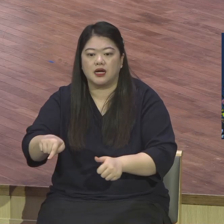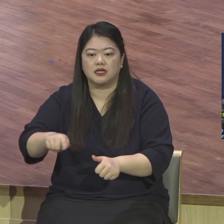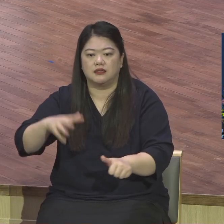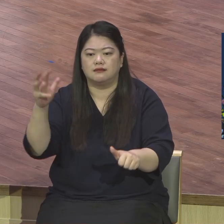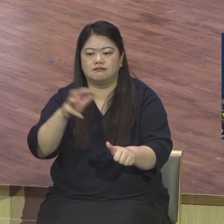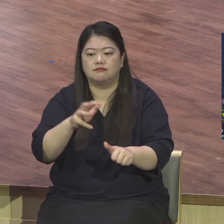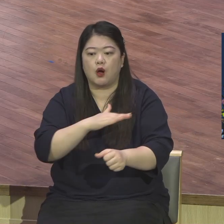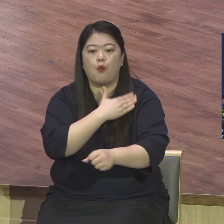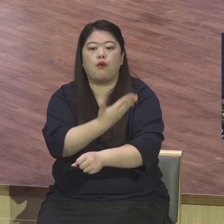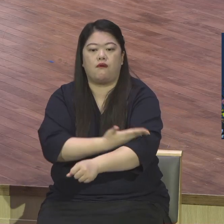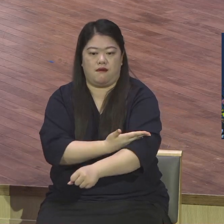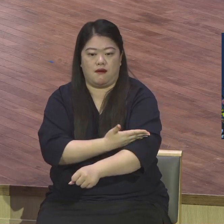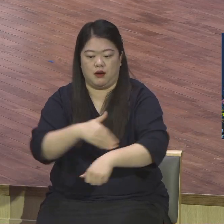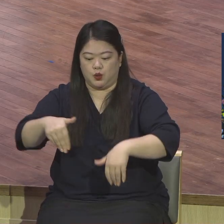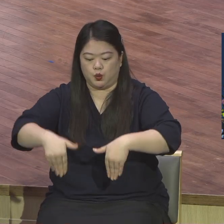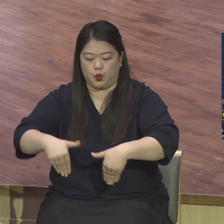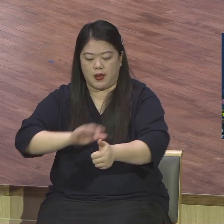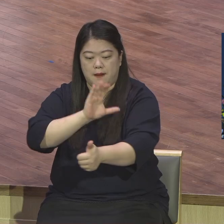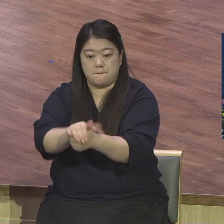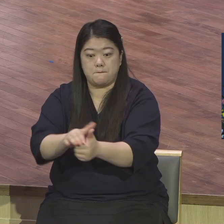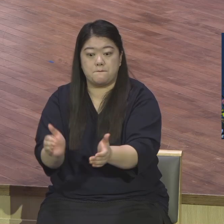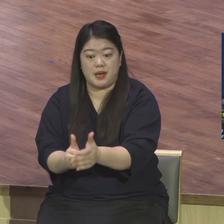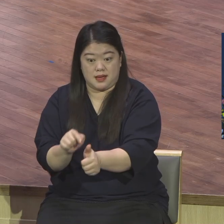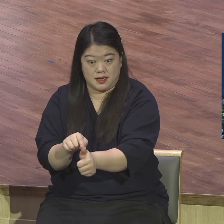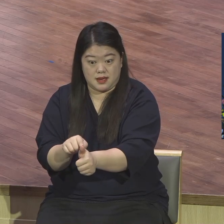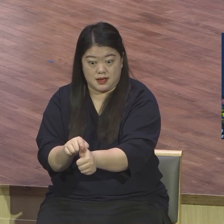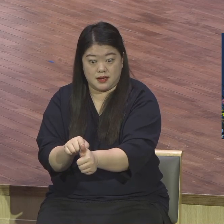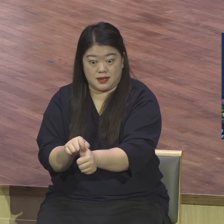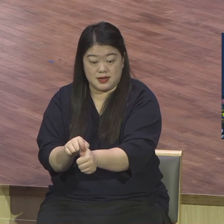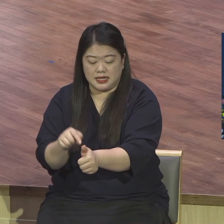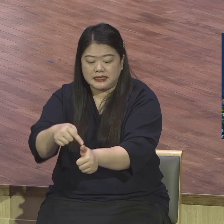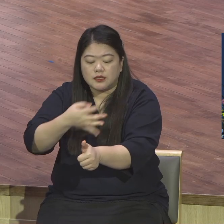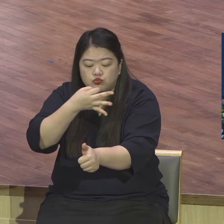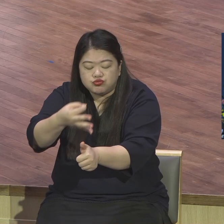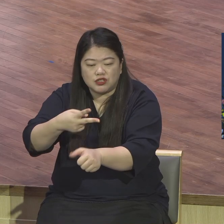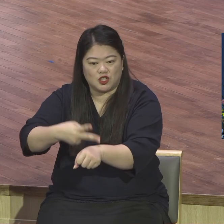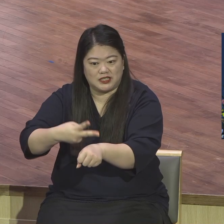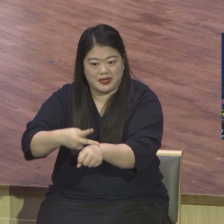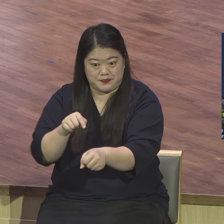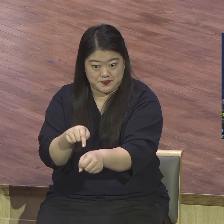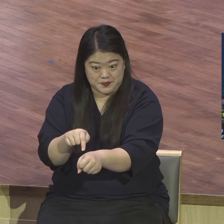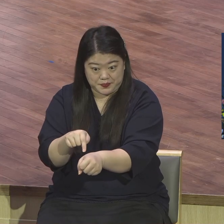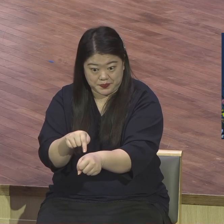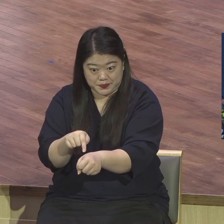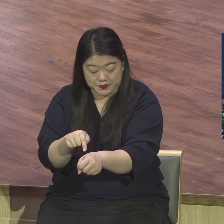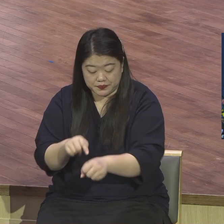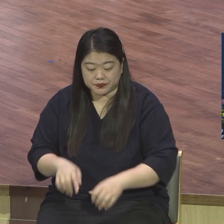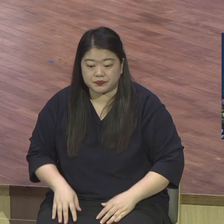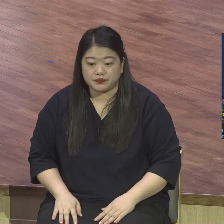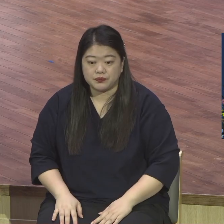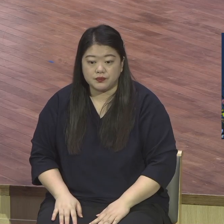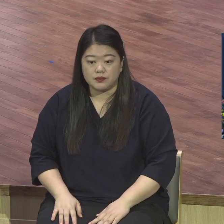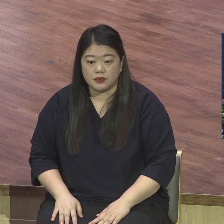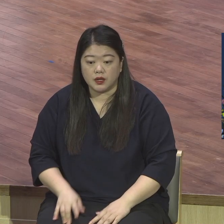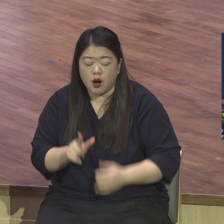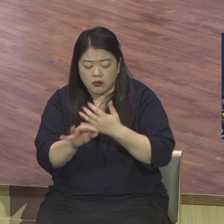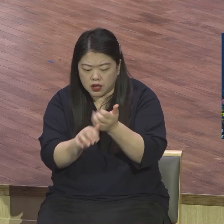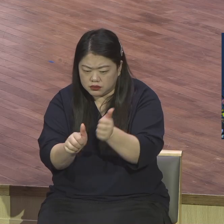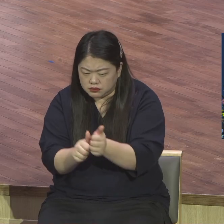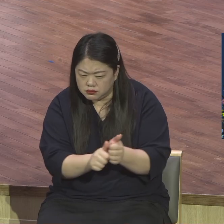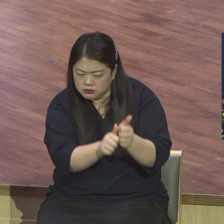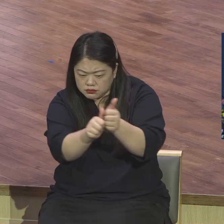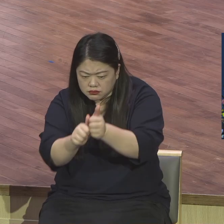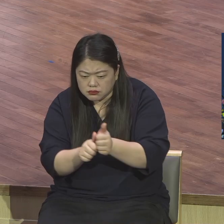엄하게 아이들을 가르쳤다 그 말이죠. 그리고 이 초등교사의 역할은 언제 끝나느냐?